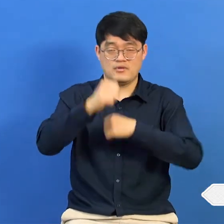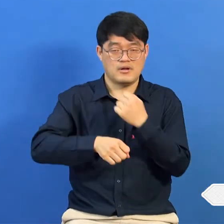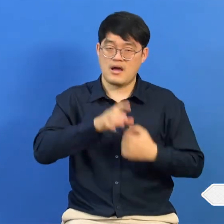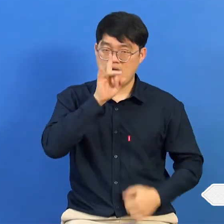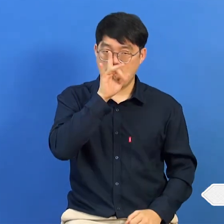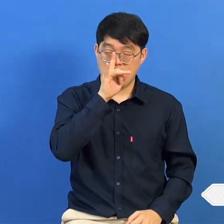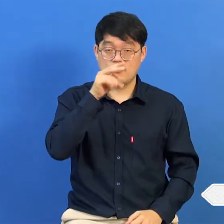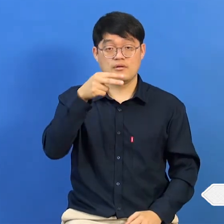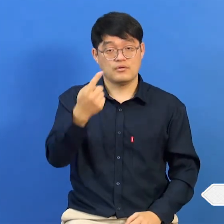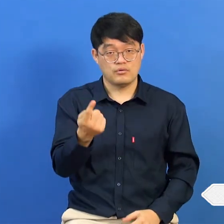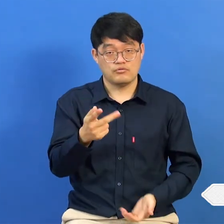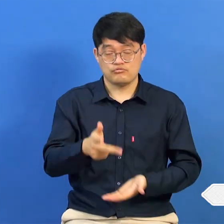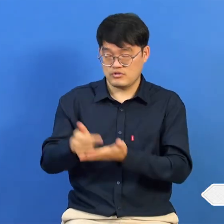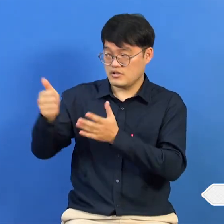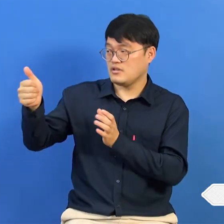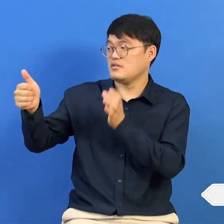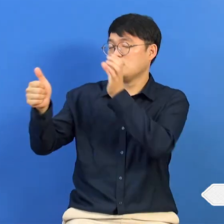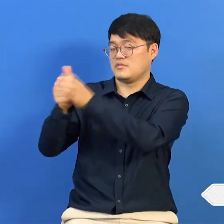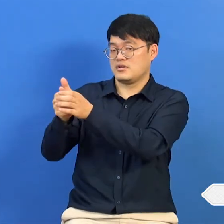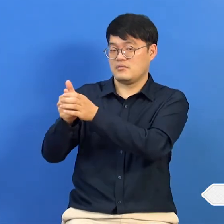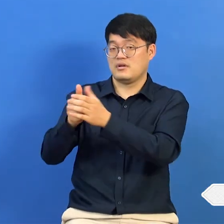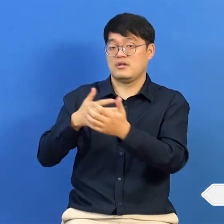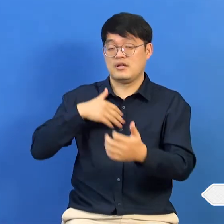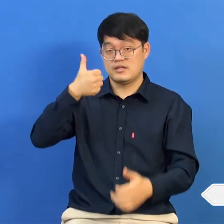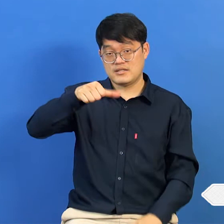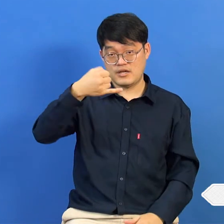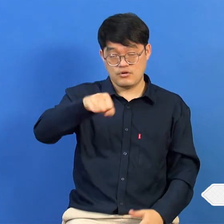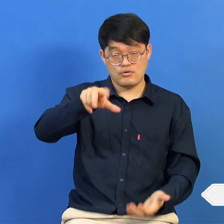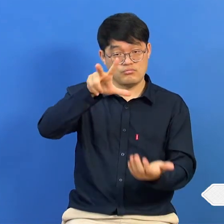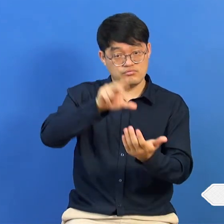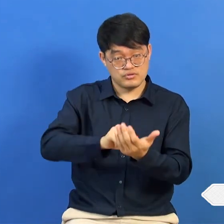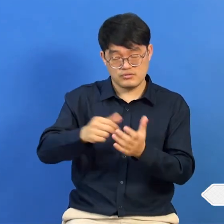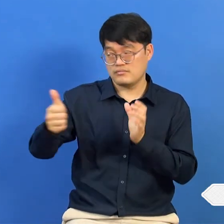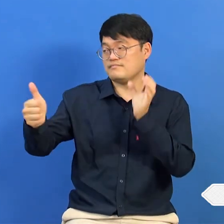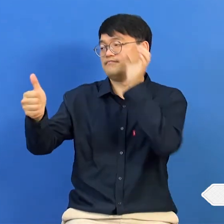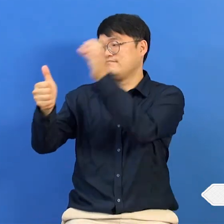맡깁니다. 자녀 문제도 주님께 다 맡깁니다.